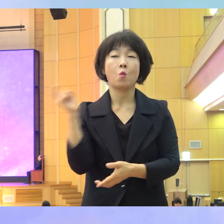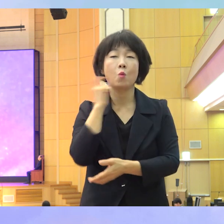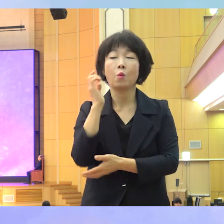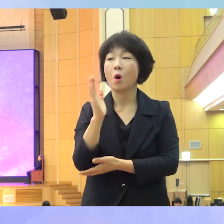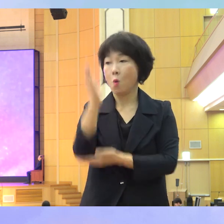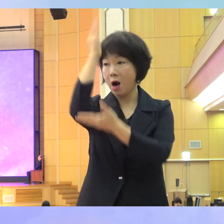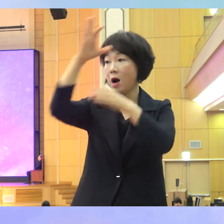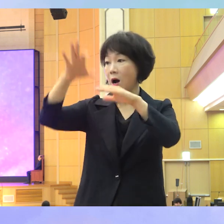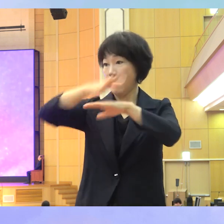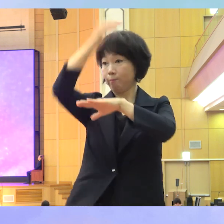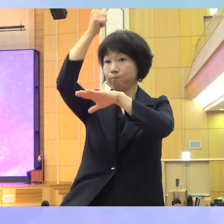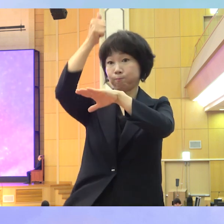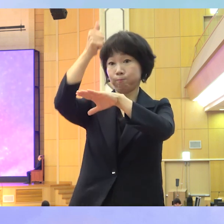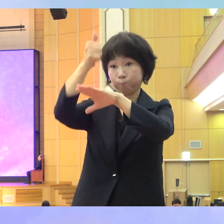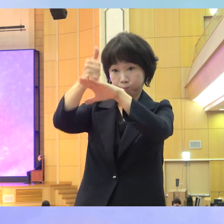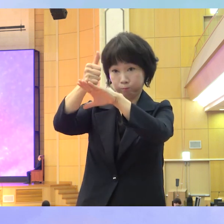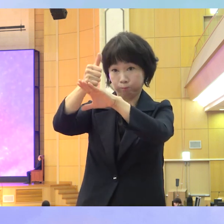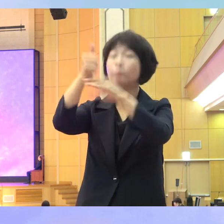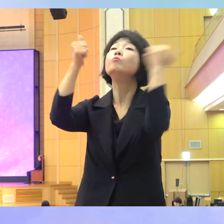영광의